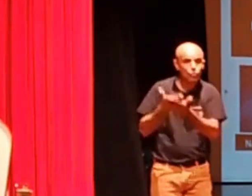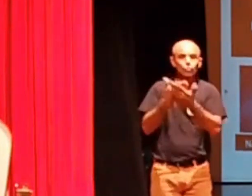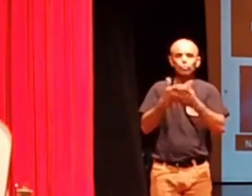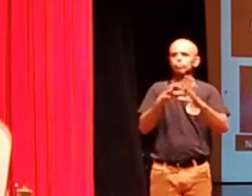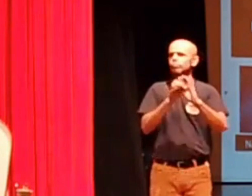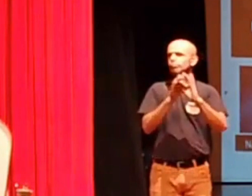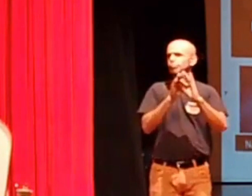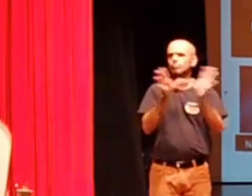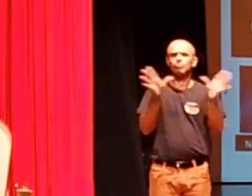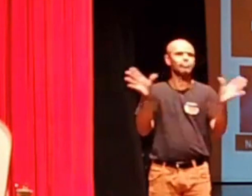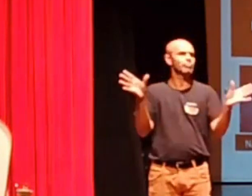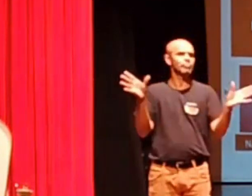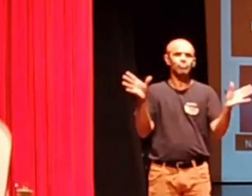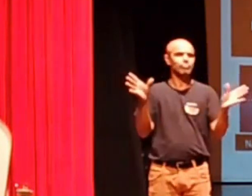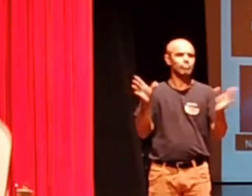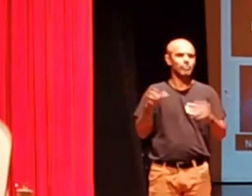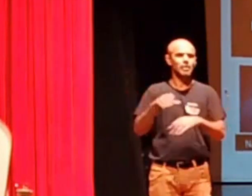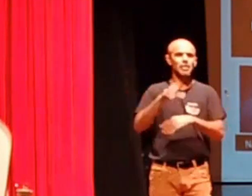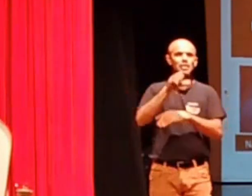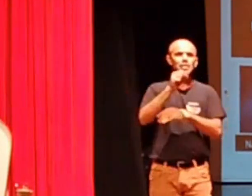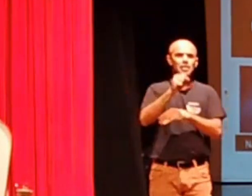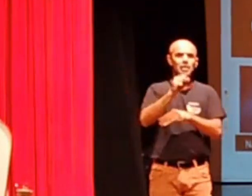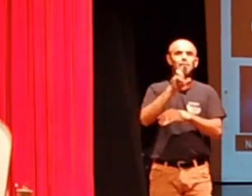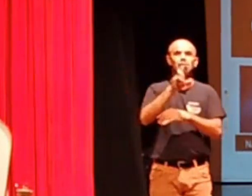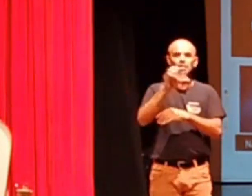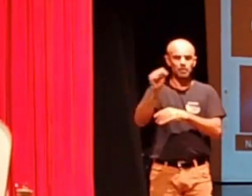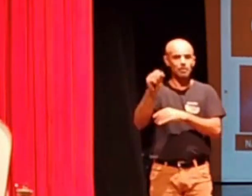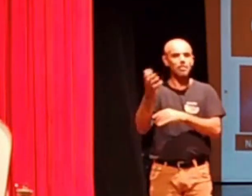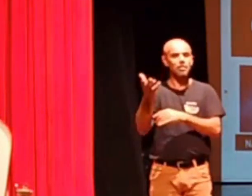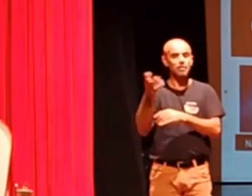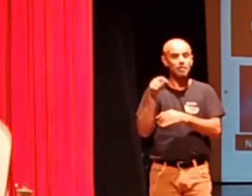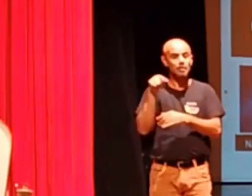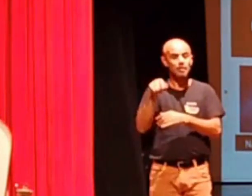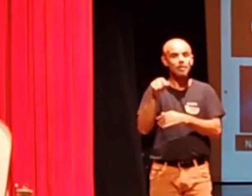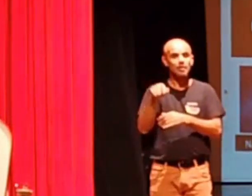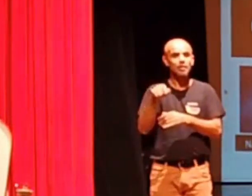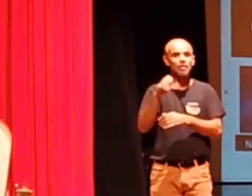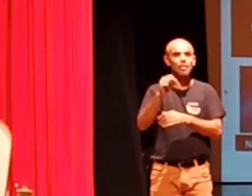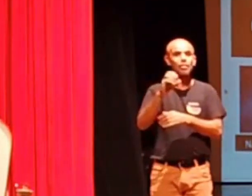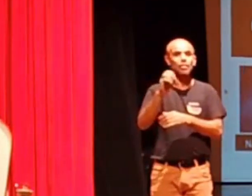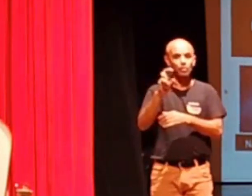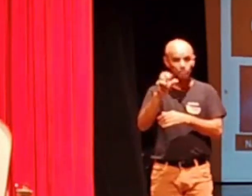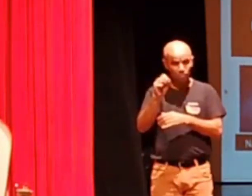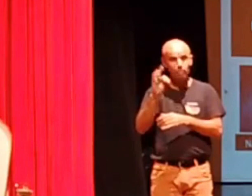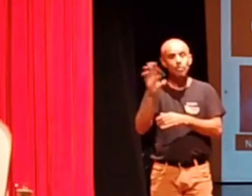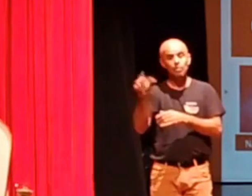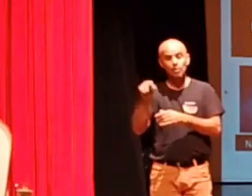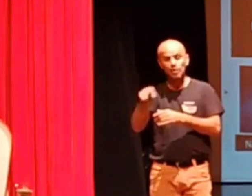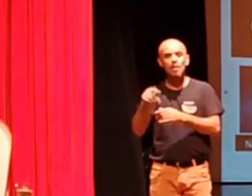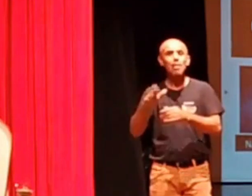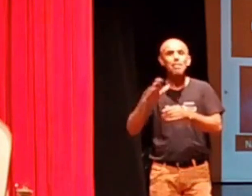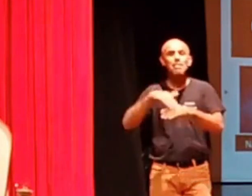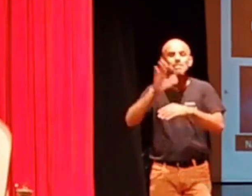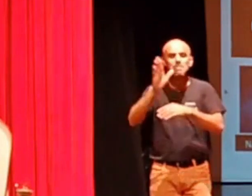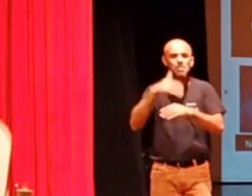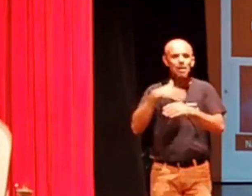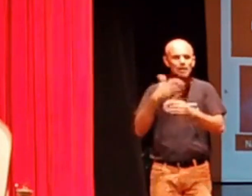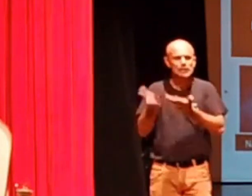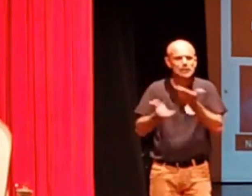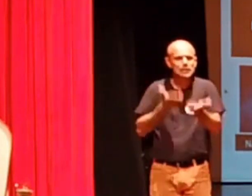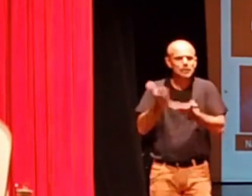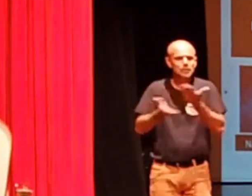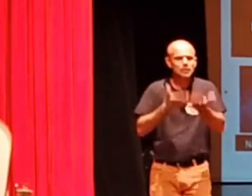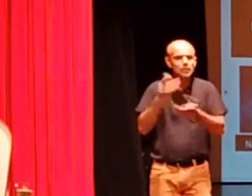disponíveis, esse sem sombra de dúvidas, dentro da SOSORT, é o que tem mais resultado a nível de